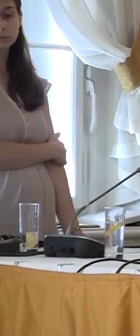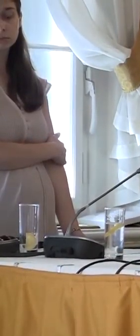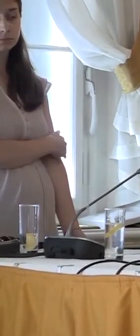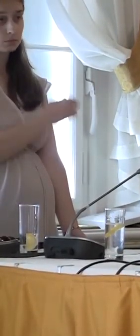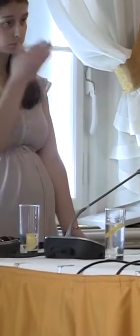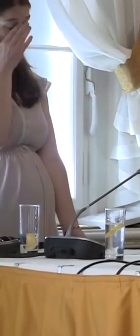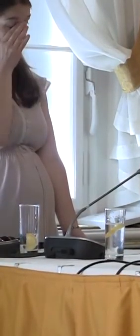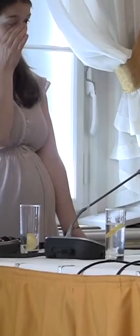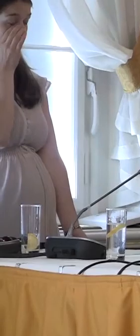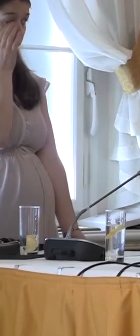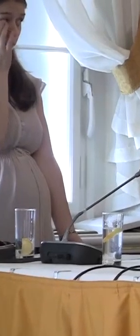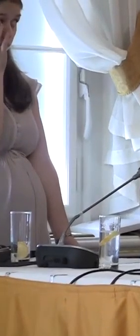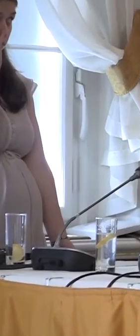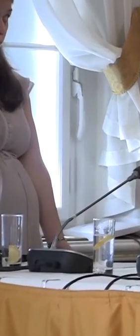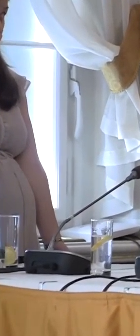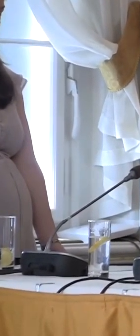nějakým